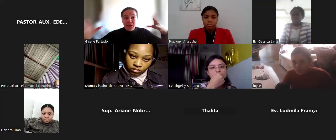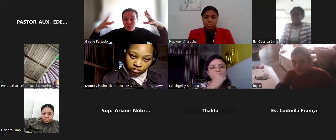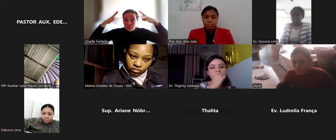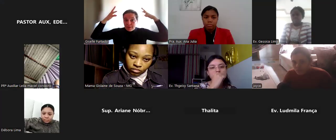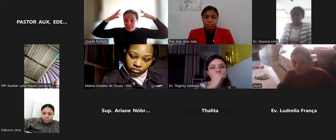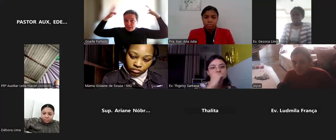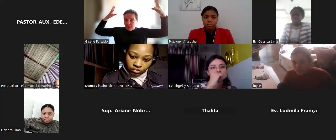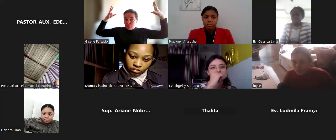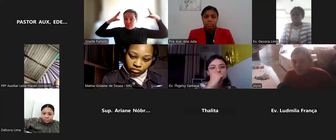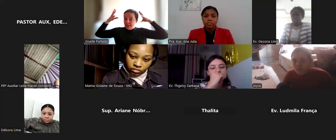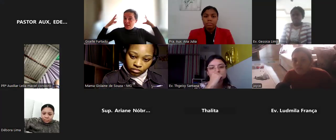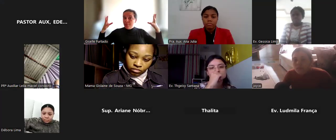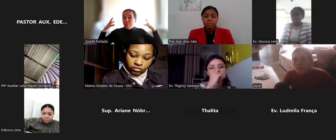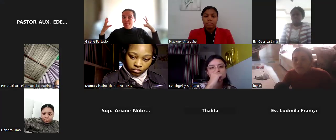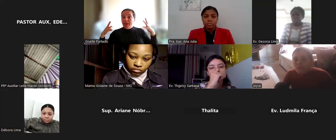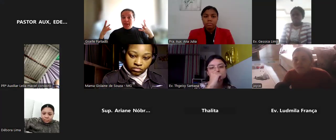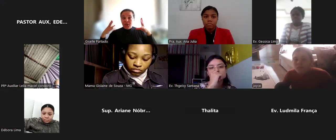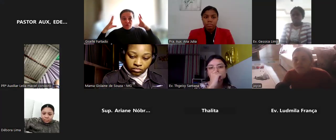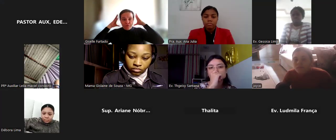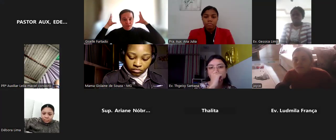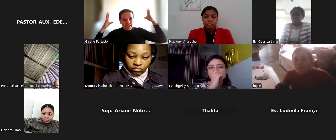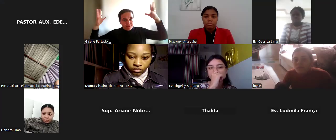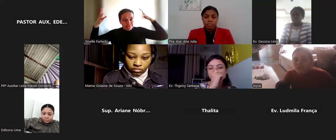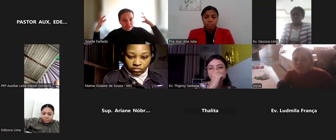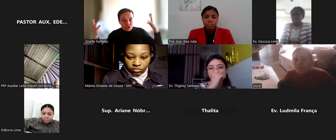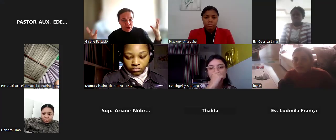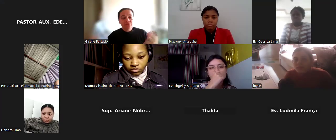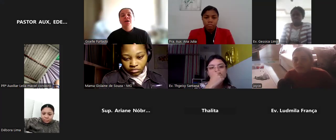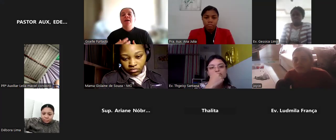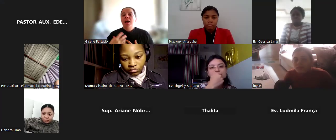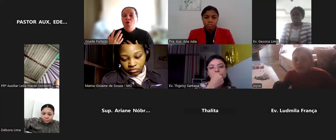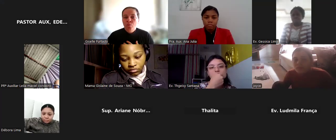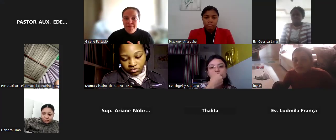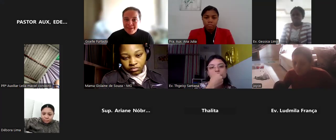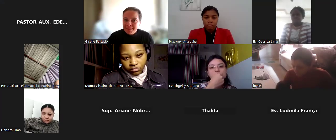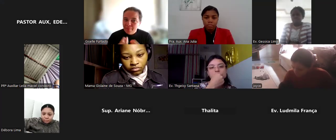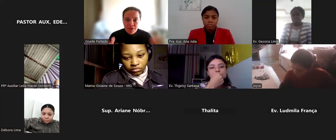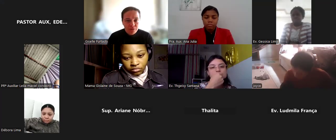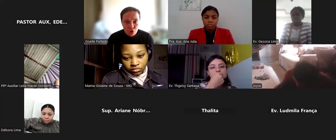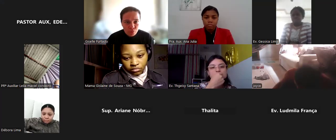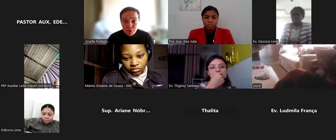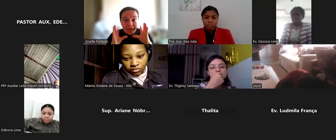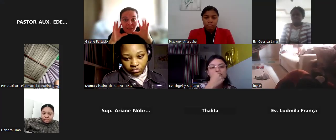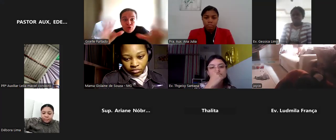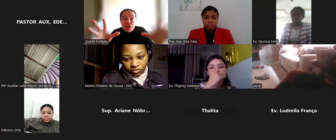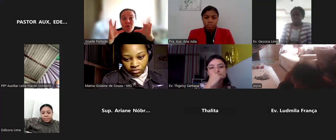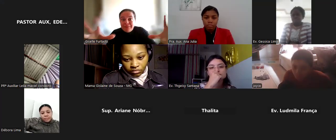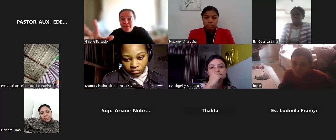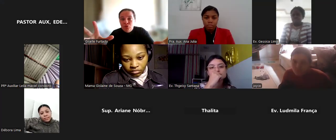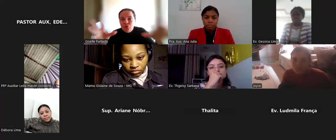os seus cabelos, né, bem diferentes, avantajados. Algumas recebem logo, porque aquilo chamou atenção no